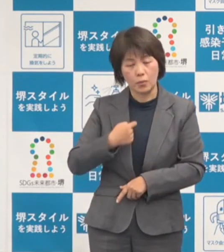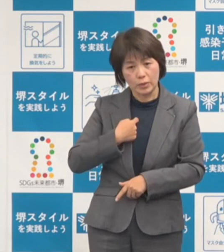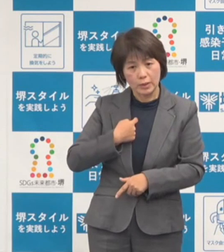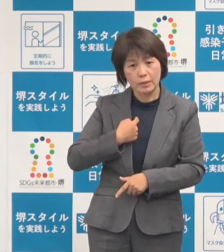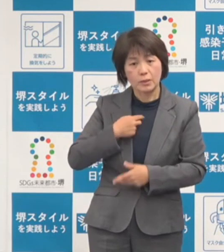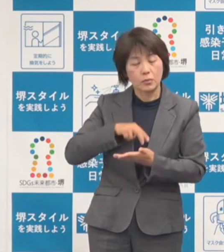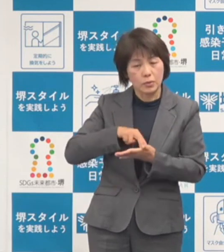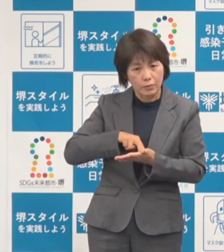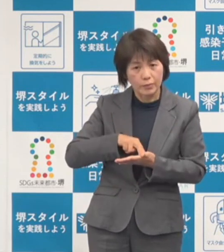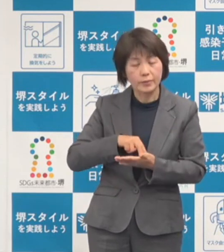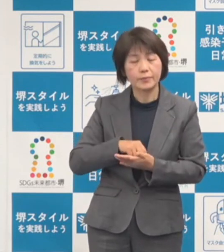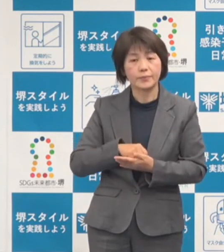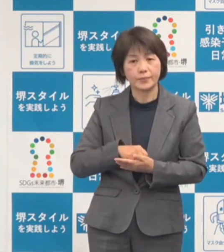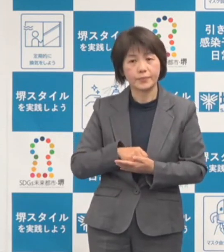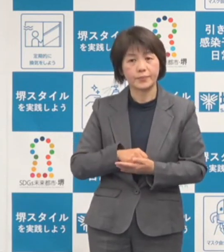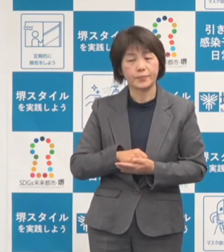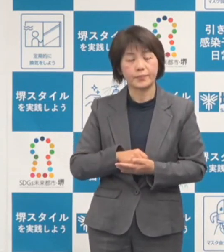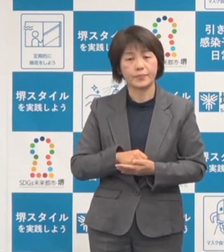はやはり